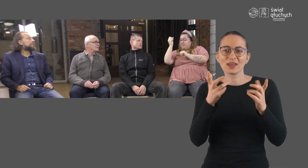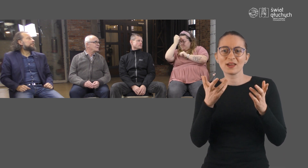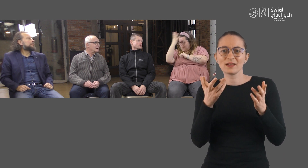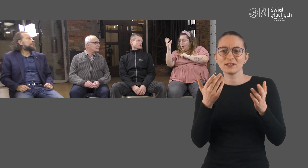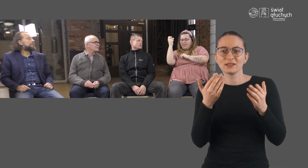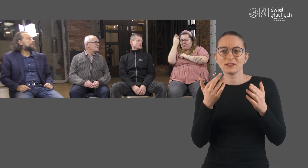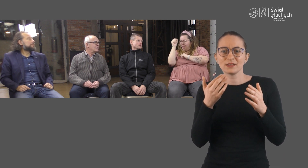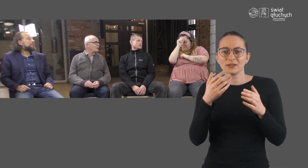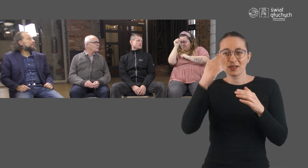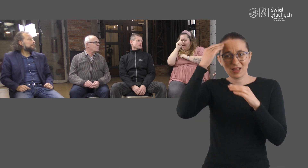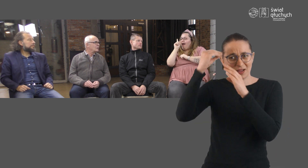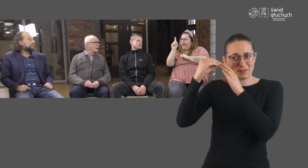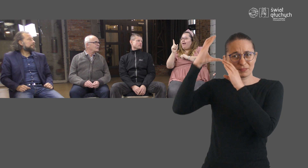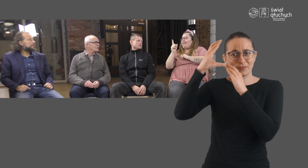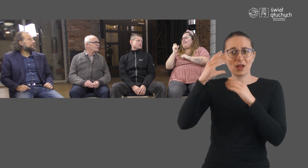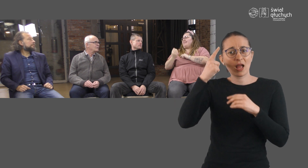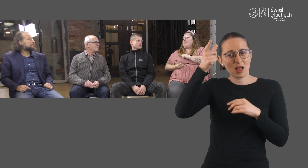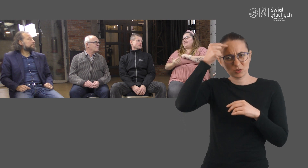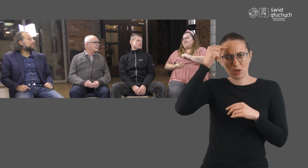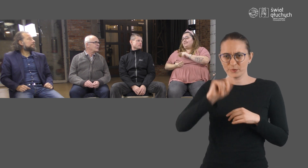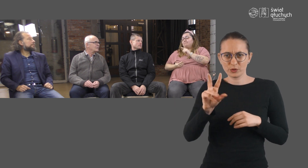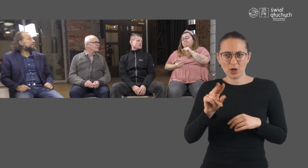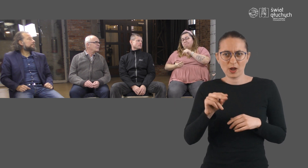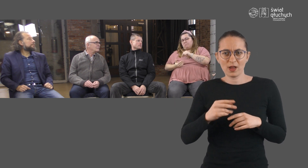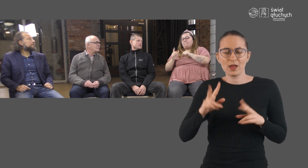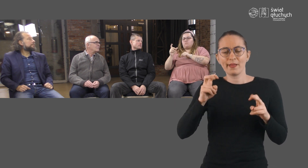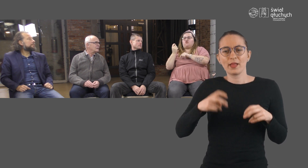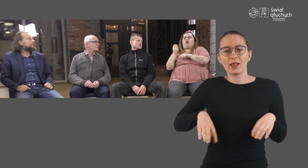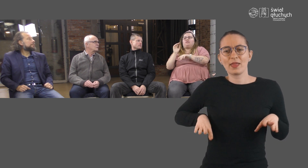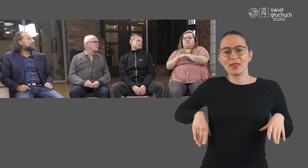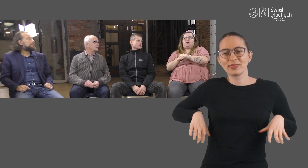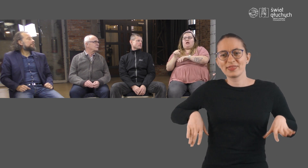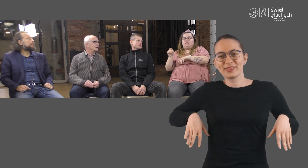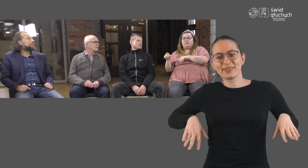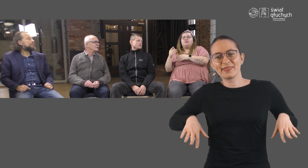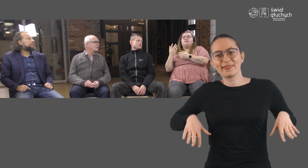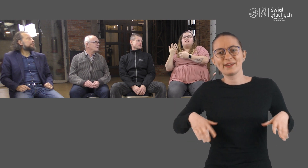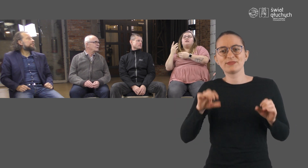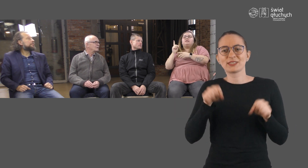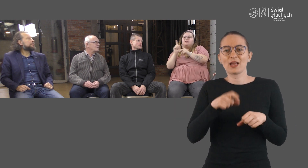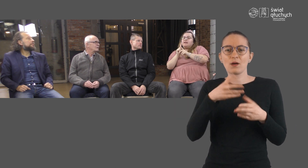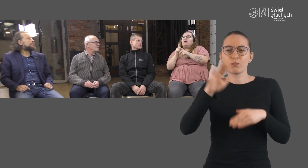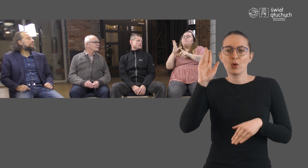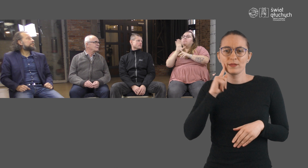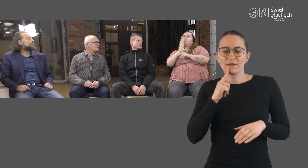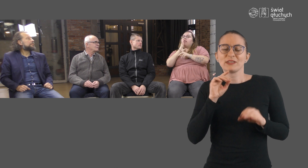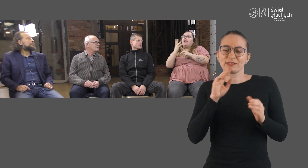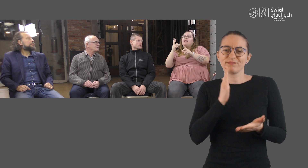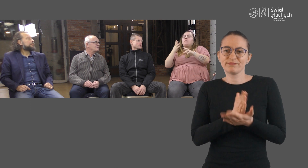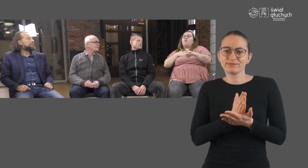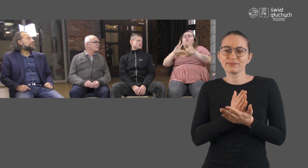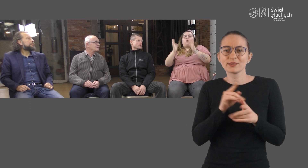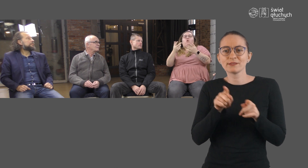jeżeli chodzi o nauczycieli głuchych, że tak naprawdę są mądrzy, ale są leniwi,